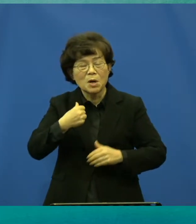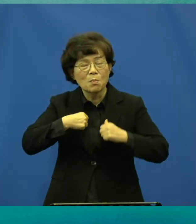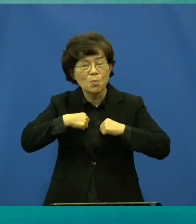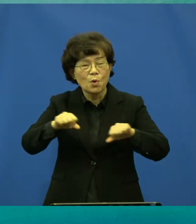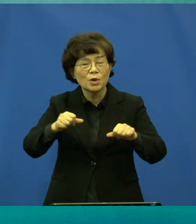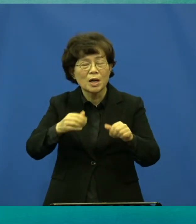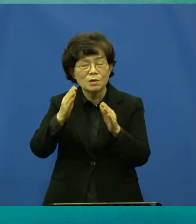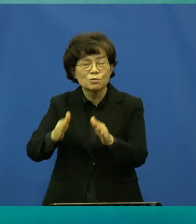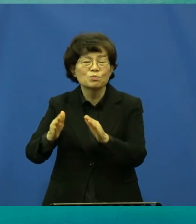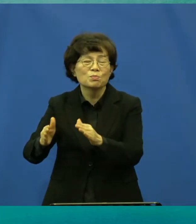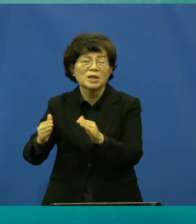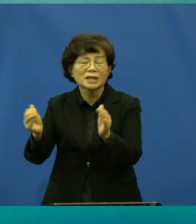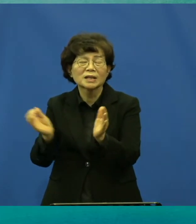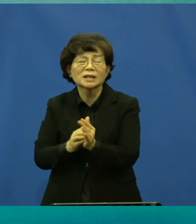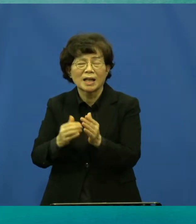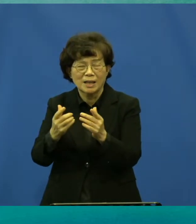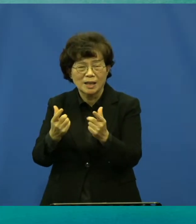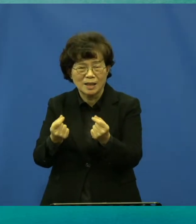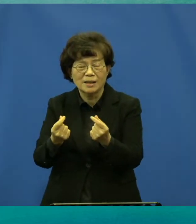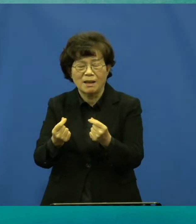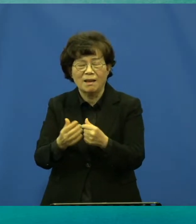있는 사람처럼,